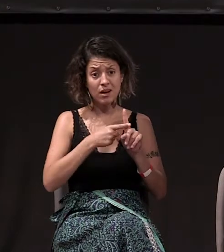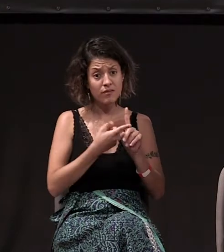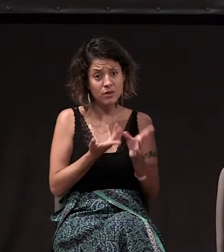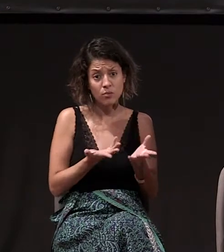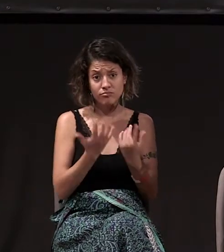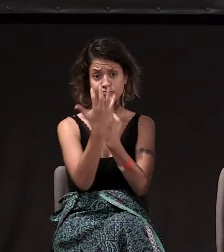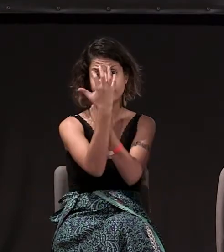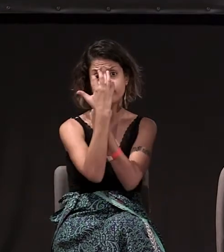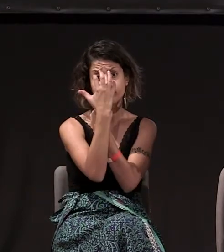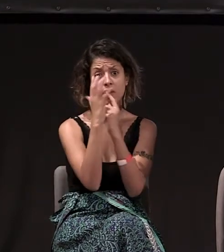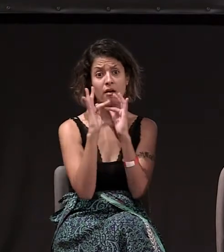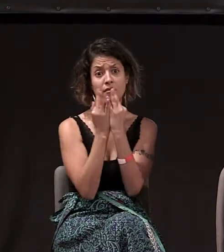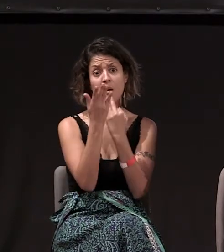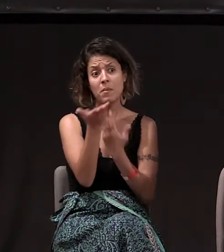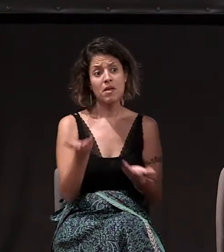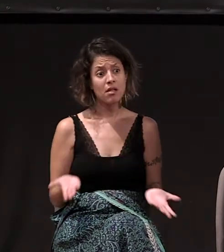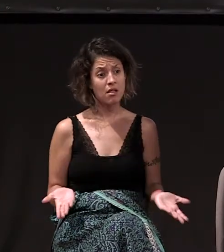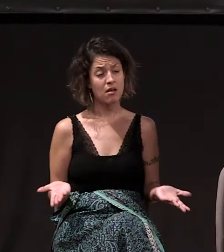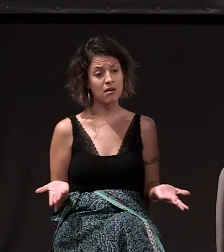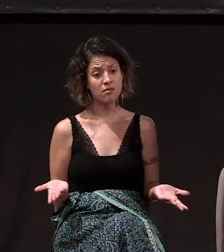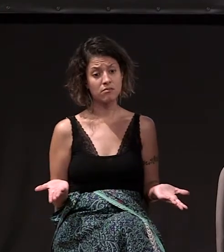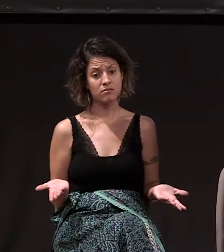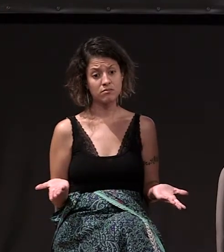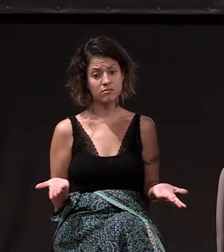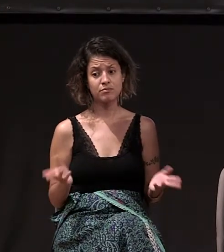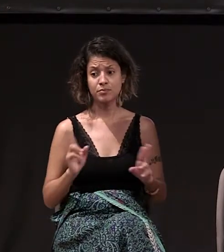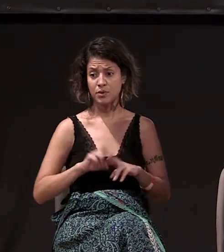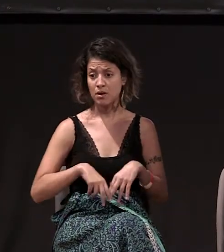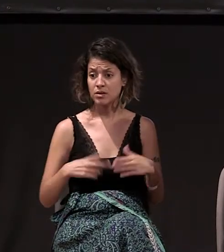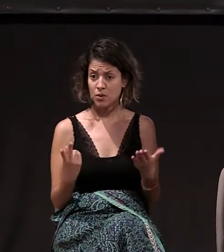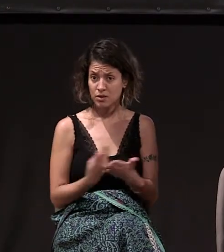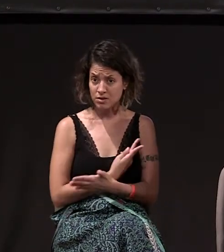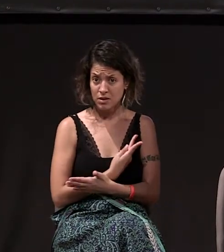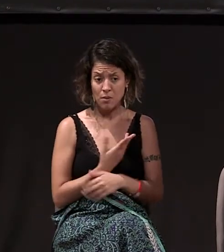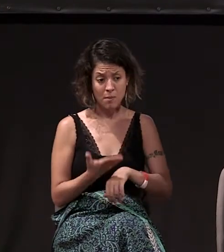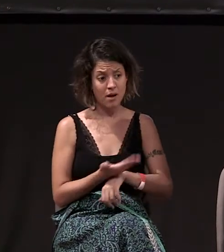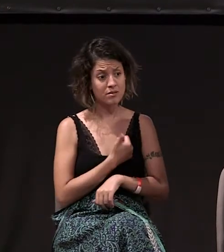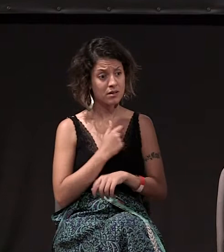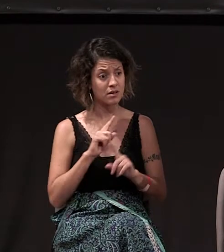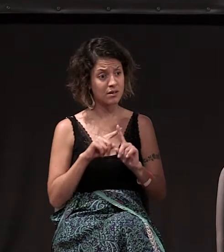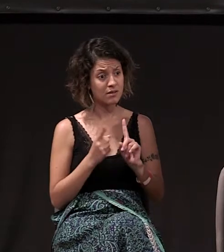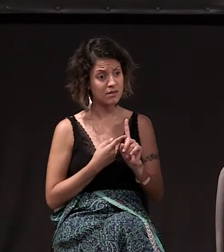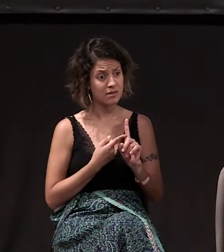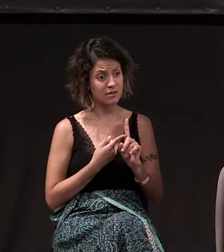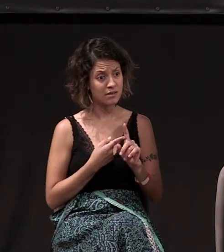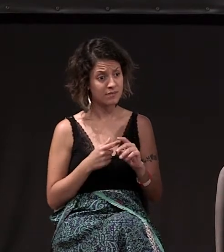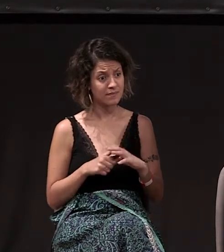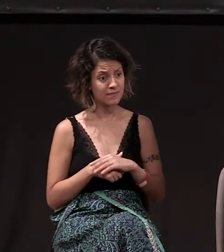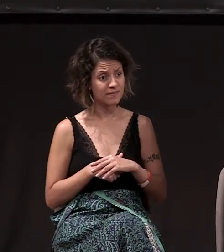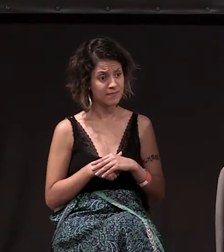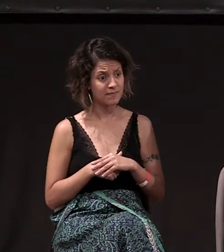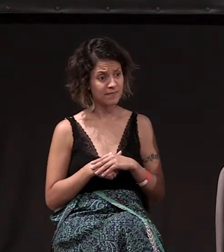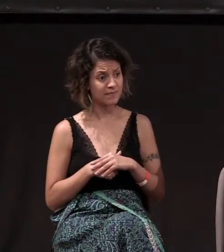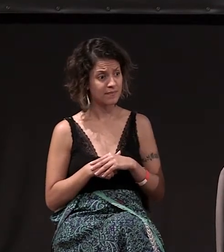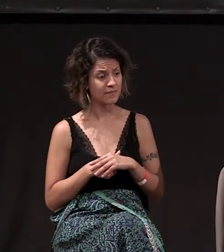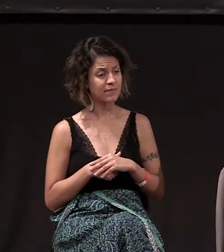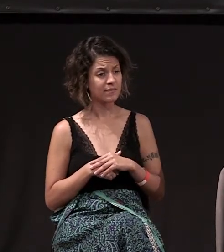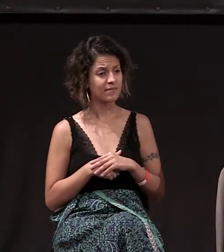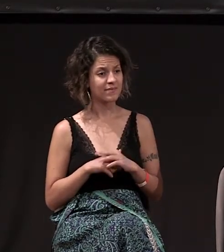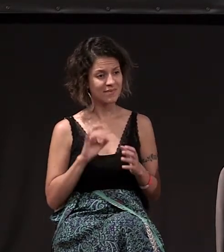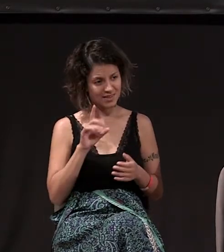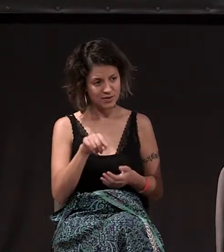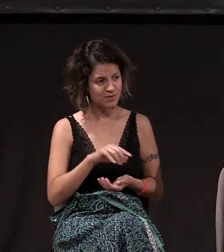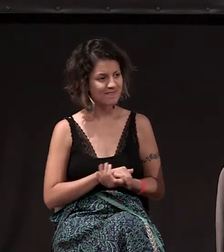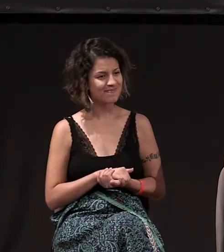pressão psicológica em casa, a respeito dela ter engravidado cedo, que é uma coisa muito complicada. É